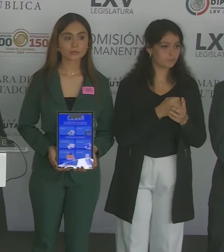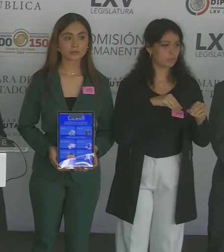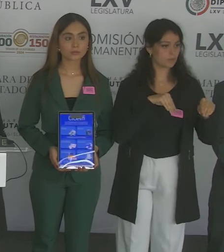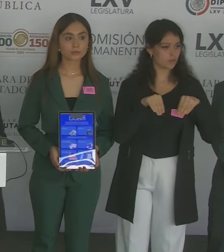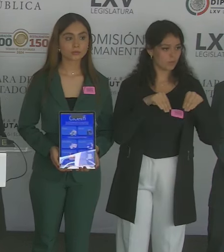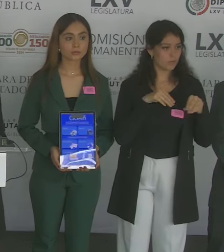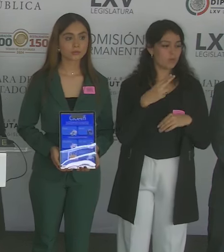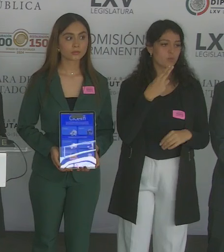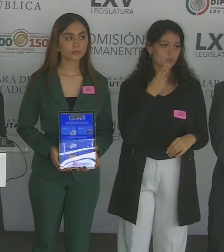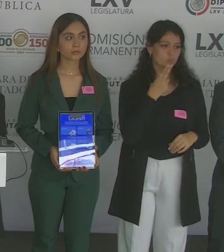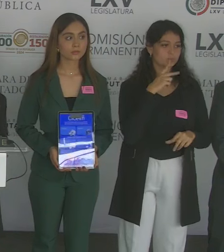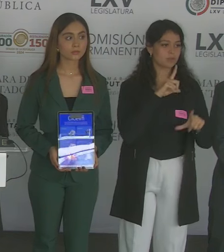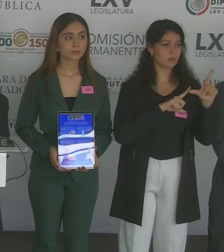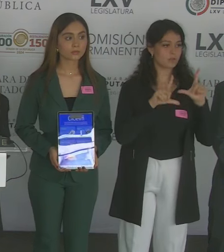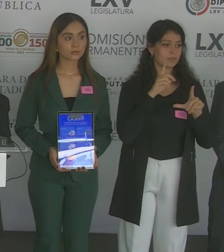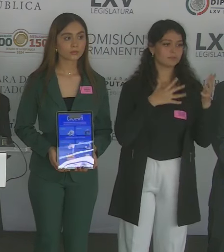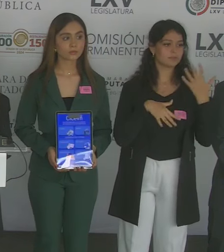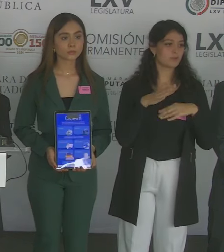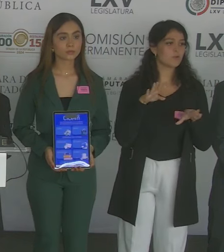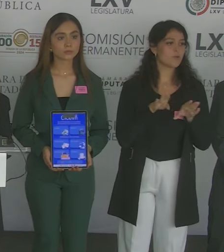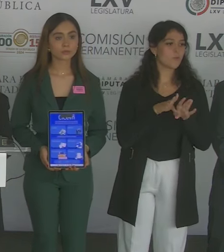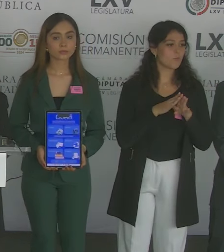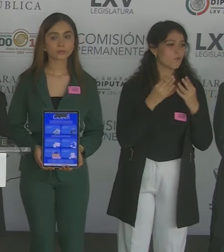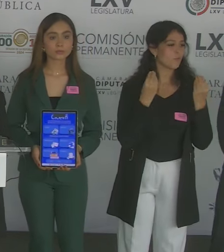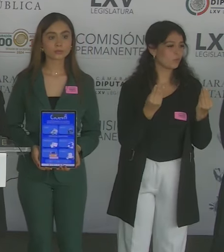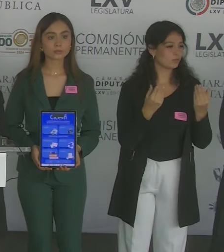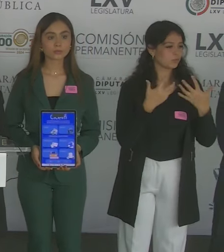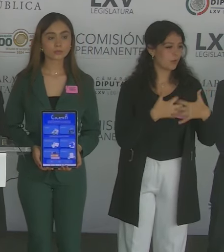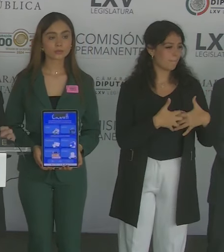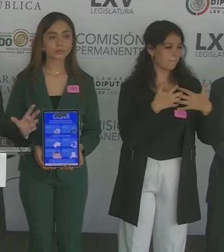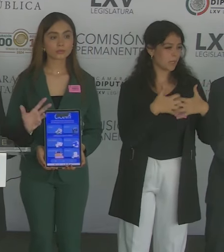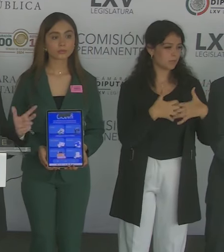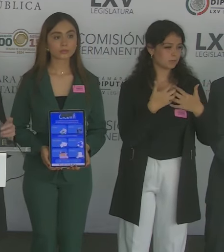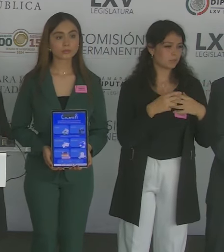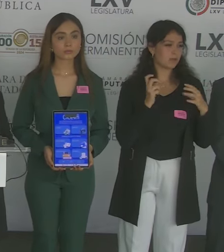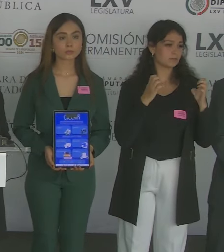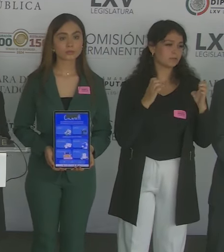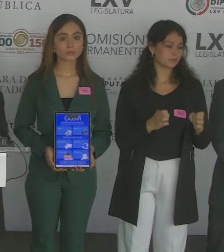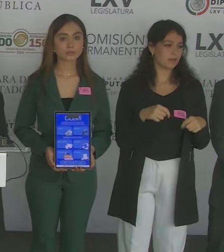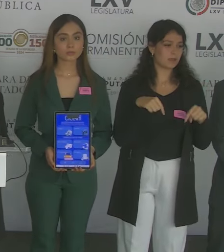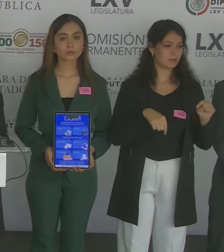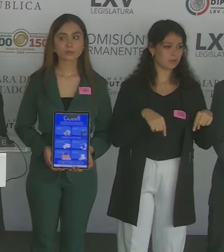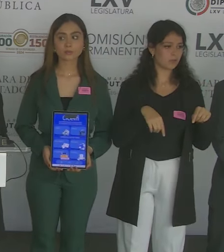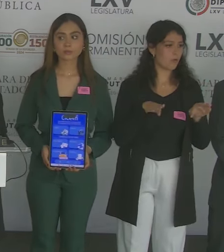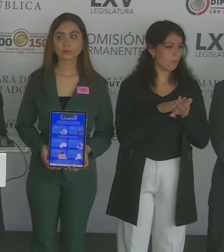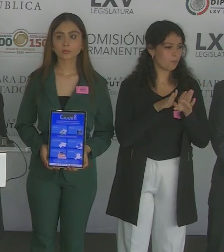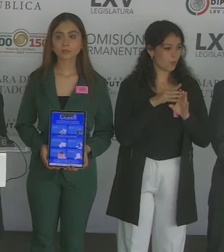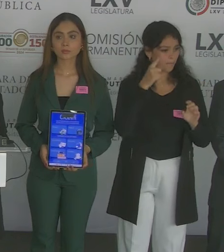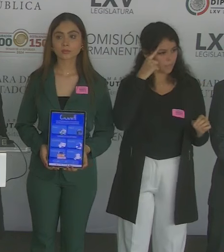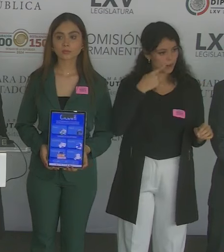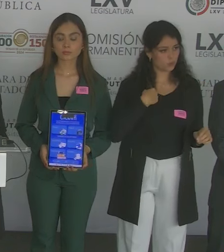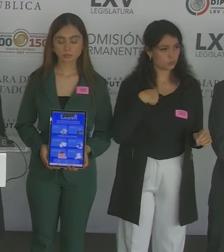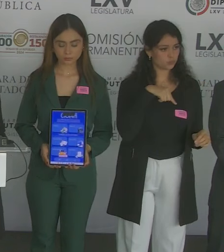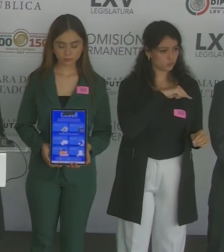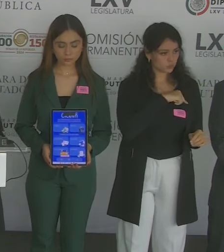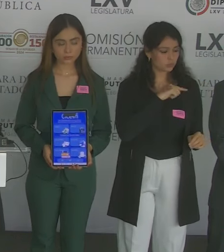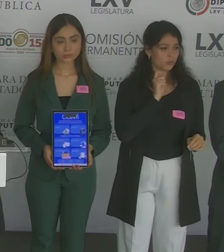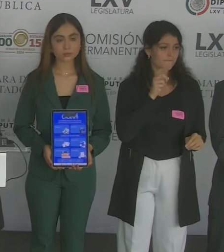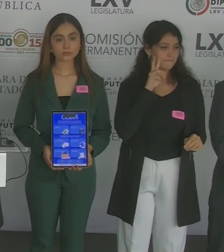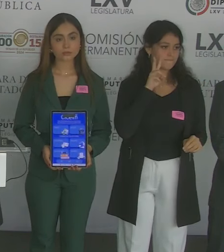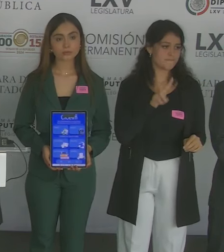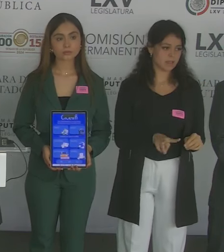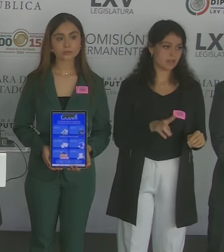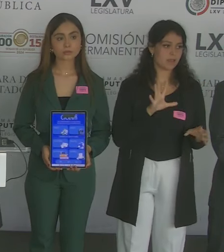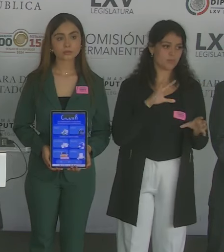de la lengua de señas como muchos de los empresarios que están adjuntándose para que esto sea una realidad